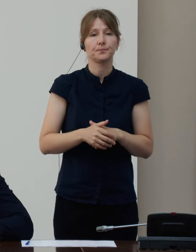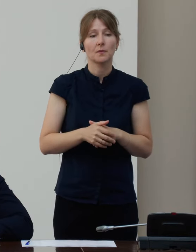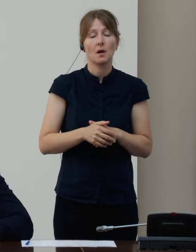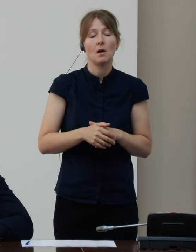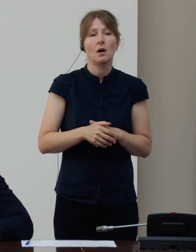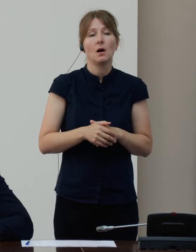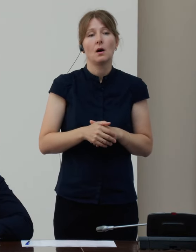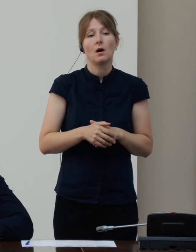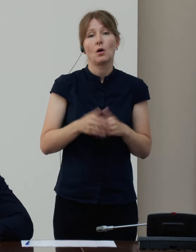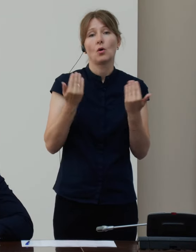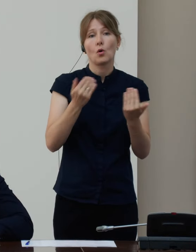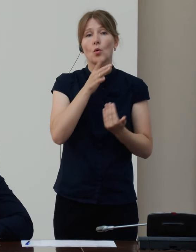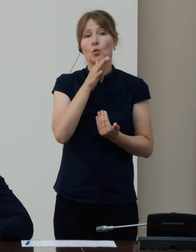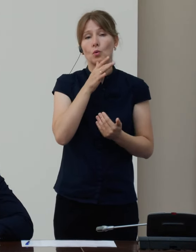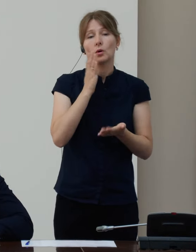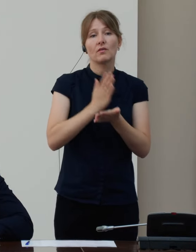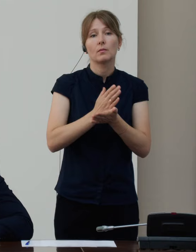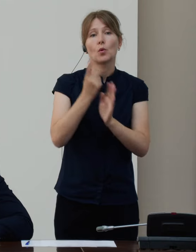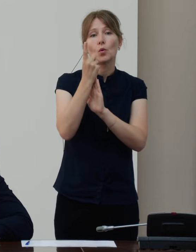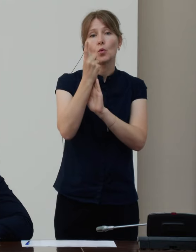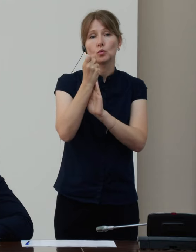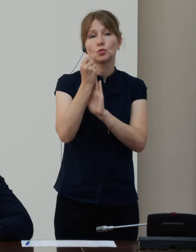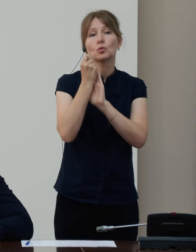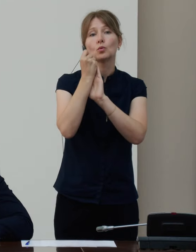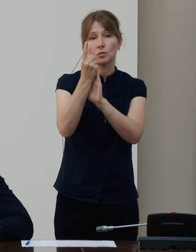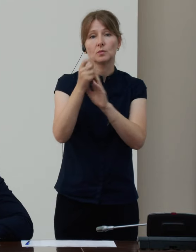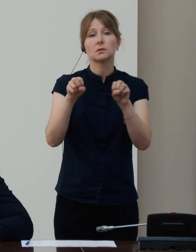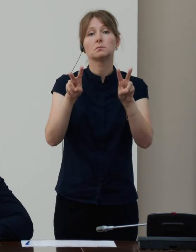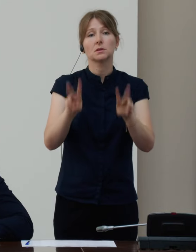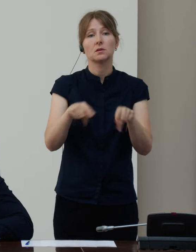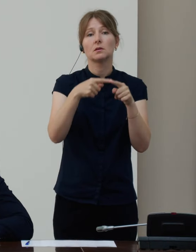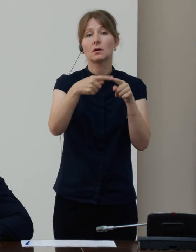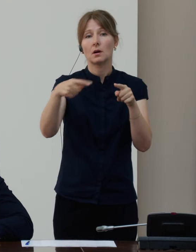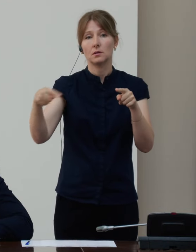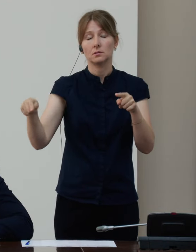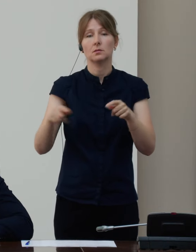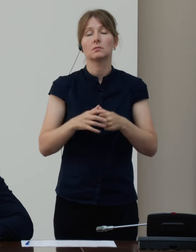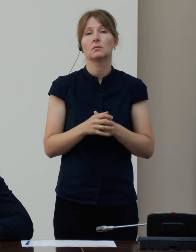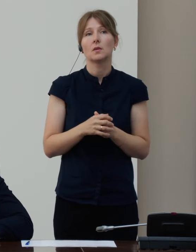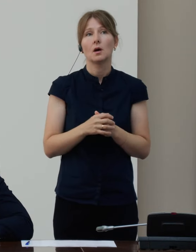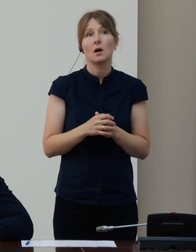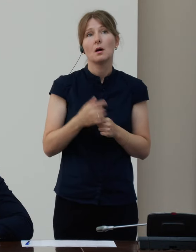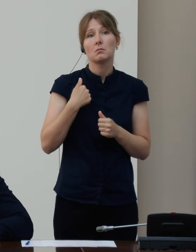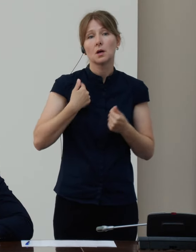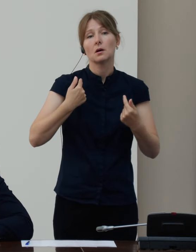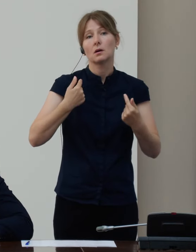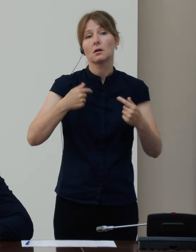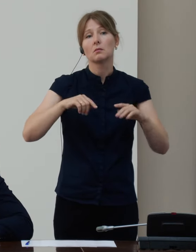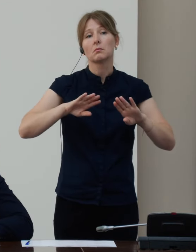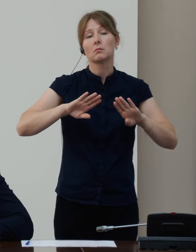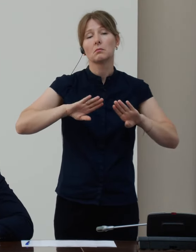La moment avem aproximativ 111 tipuri de specialiști. Noi ne propunem